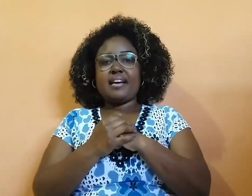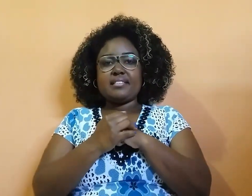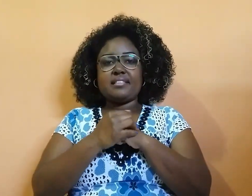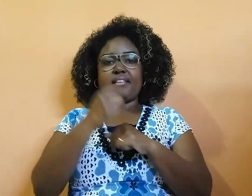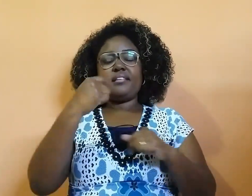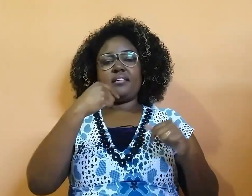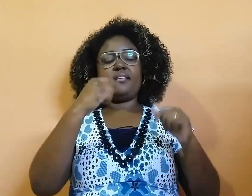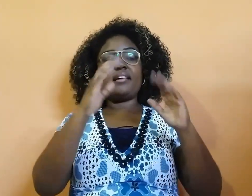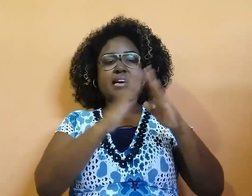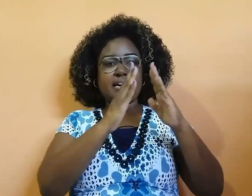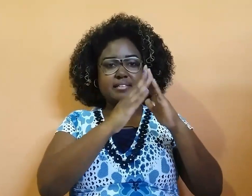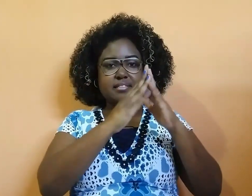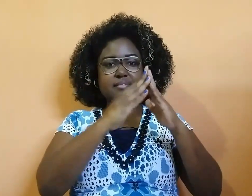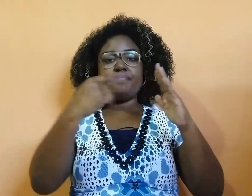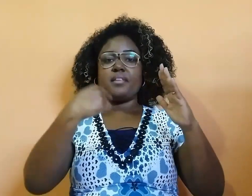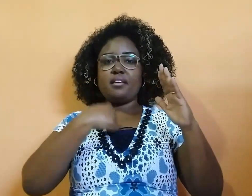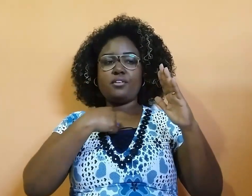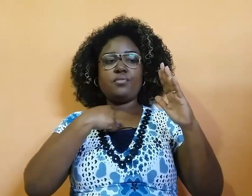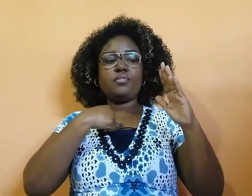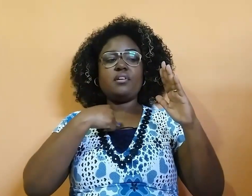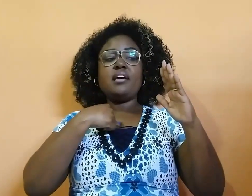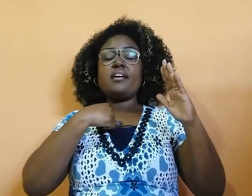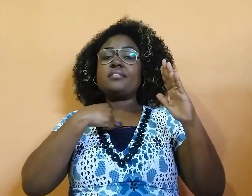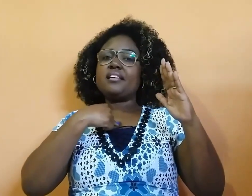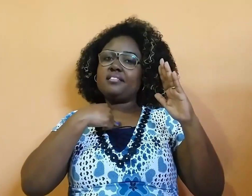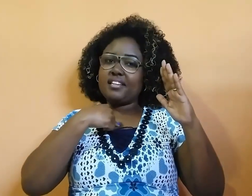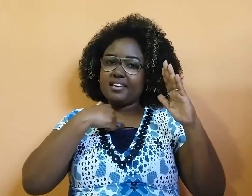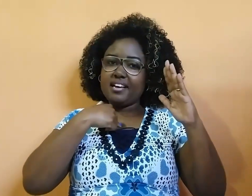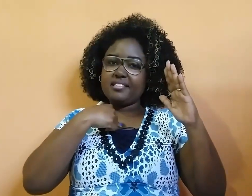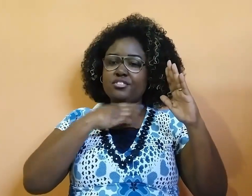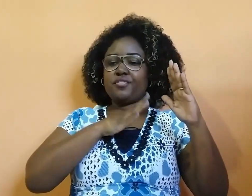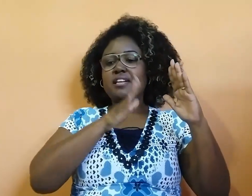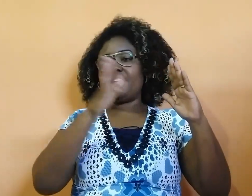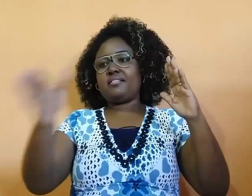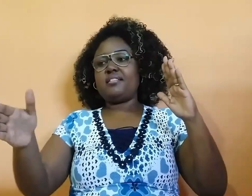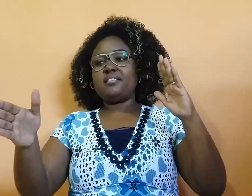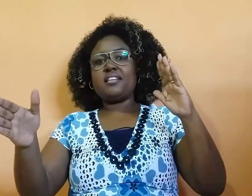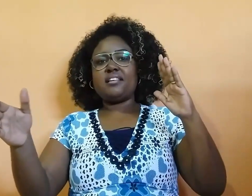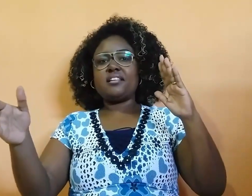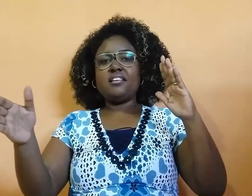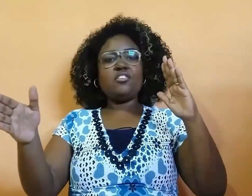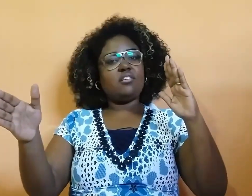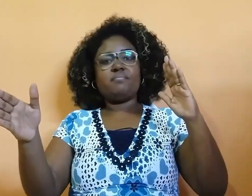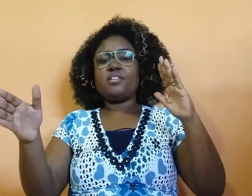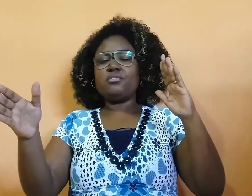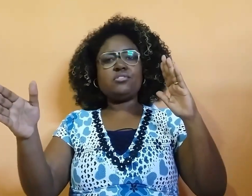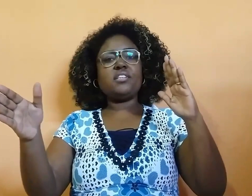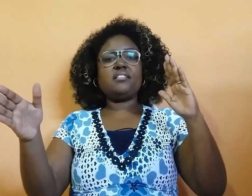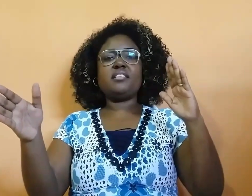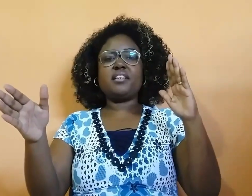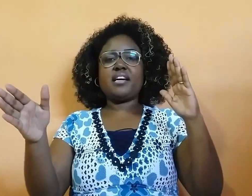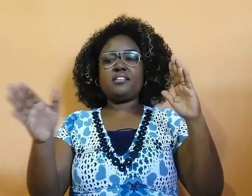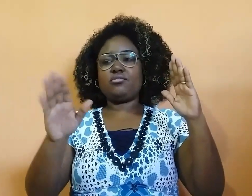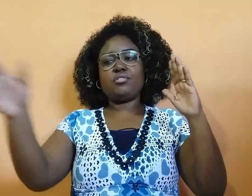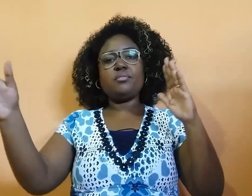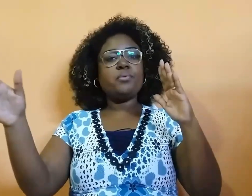da casa né casa eu eu tenho pra casa eu falar entrei aqui ó eu entrando em casa também em